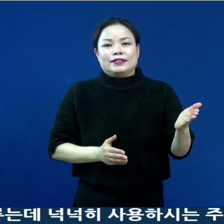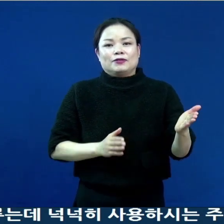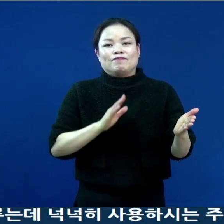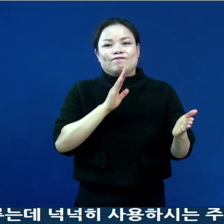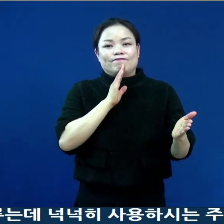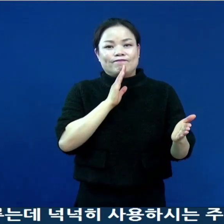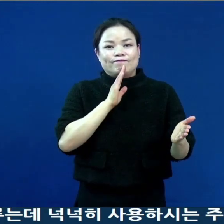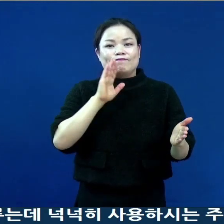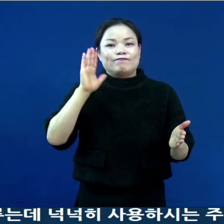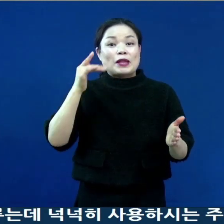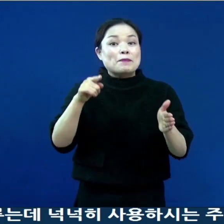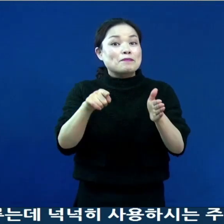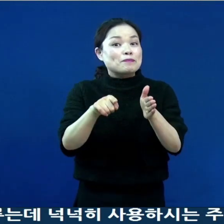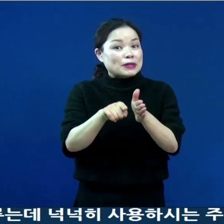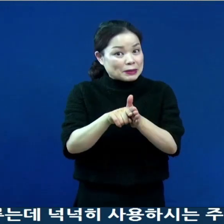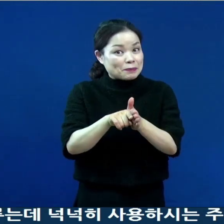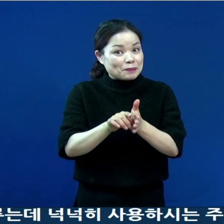믿음은요,